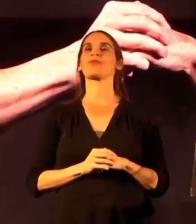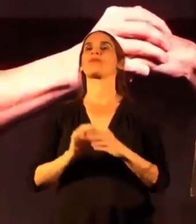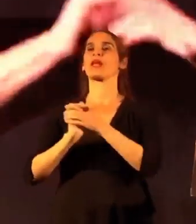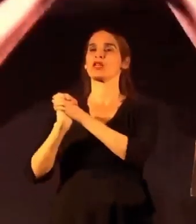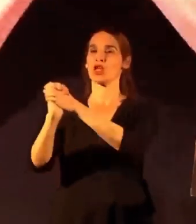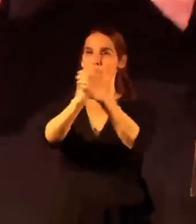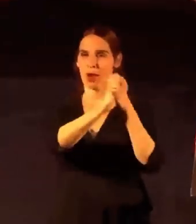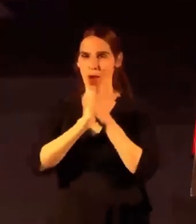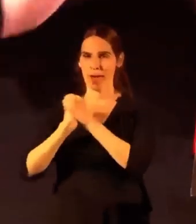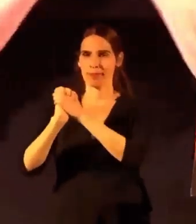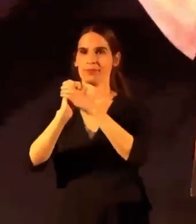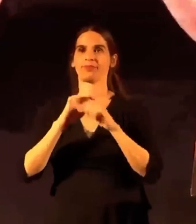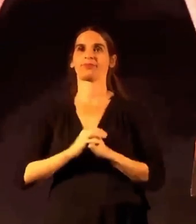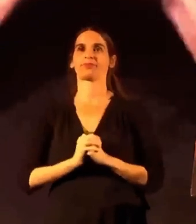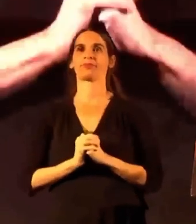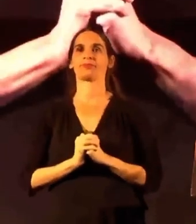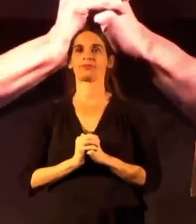שלום לכולם.